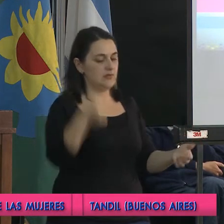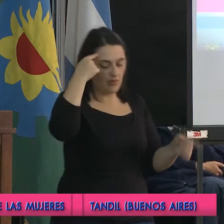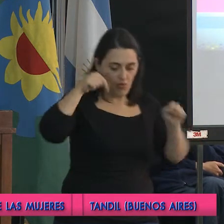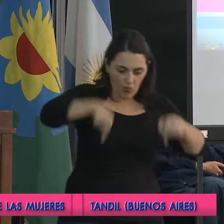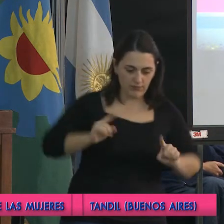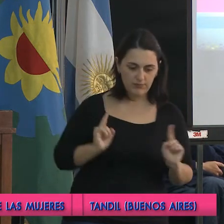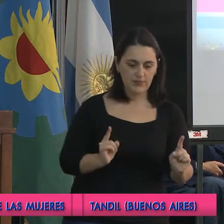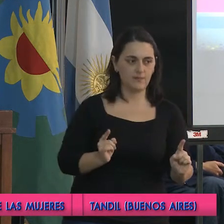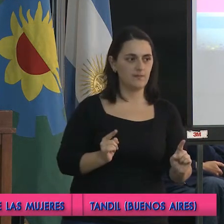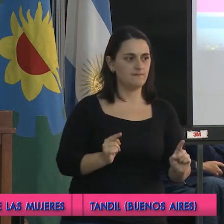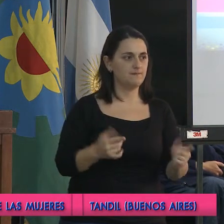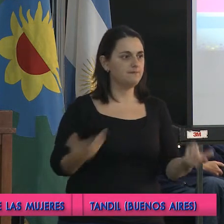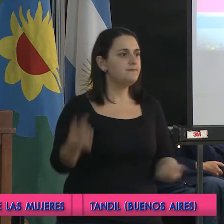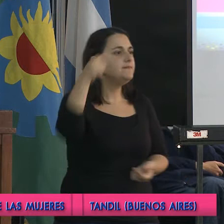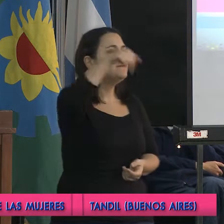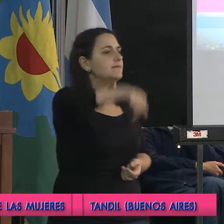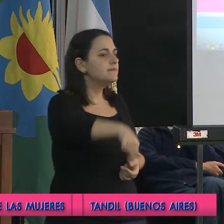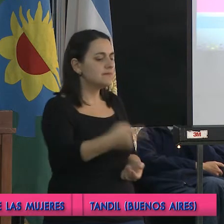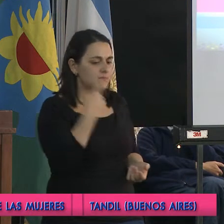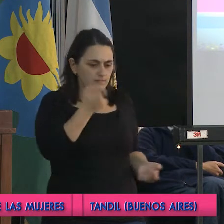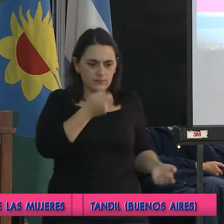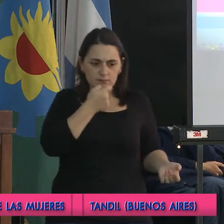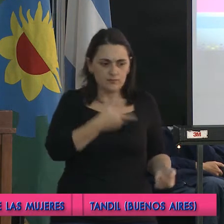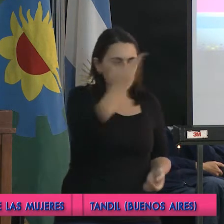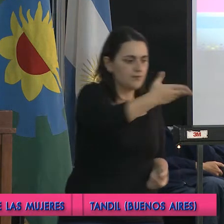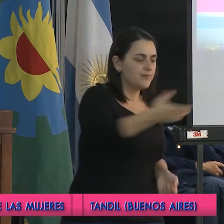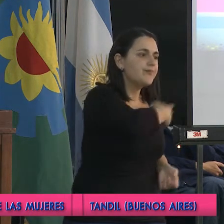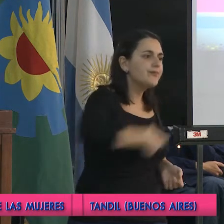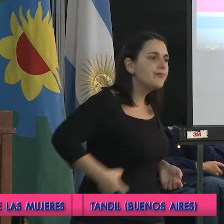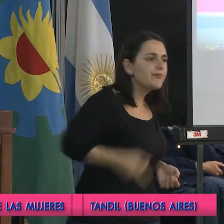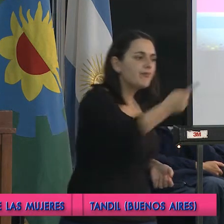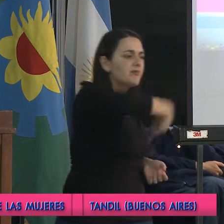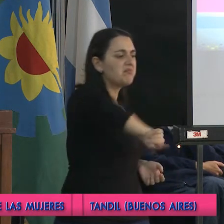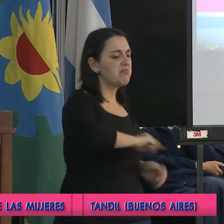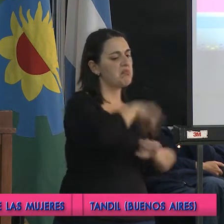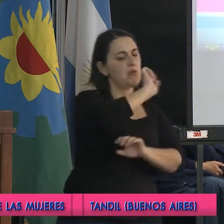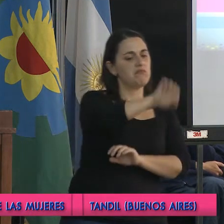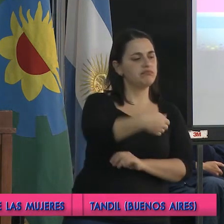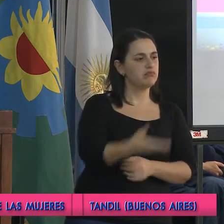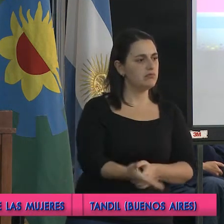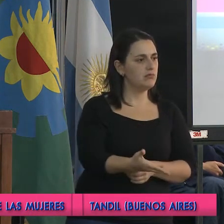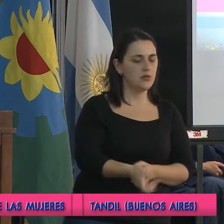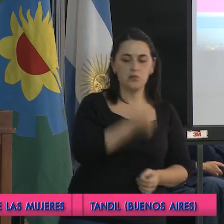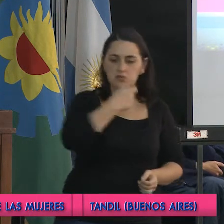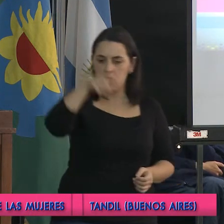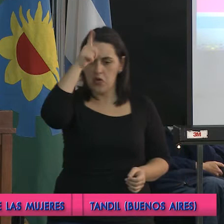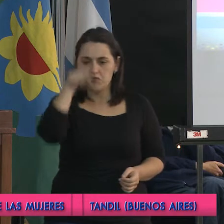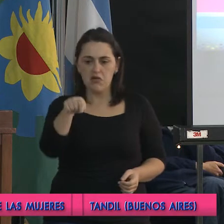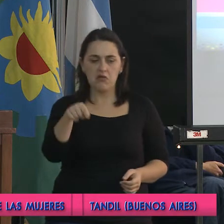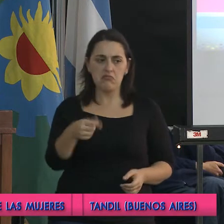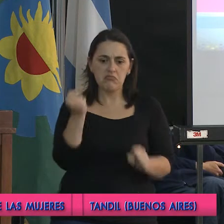ojo en la indiferencia gubernamental municipal y en la lentitud del aparato policial para